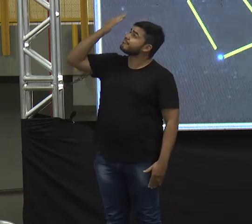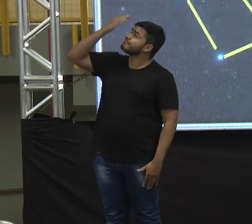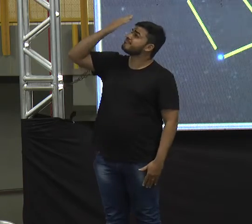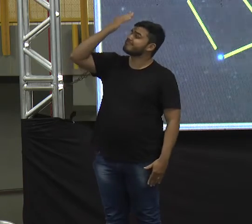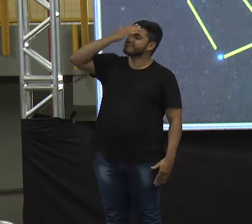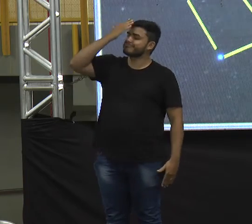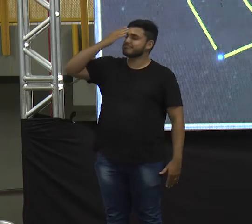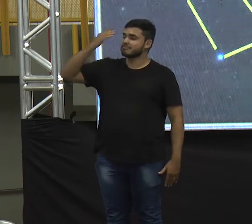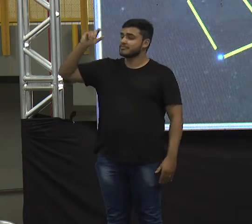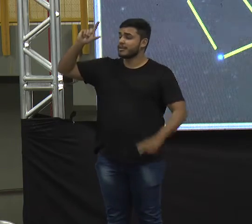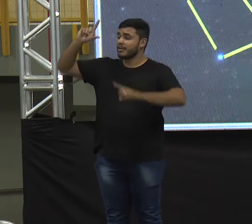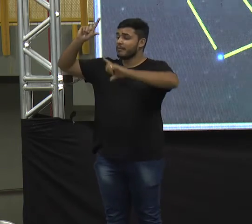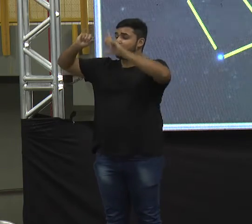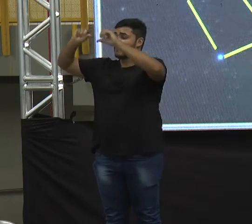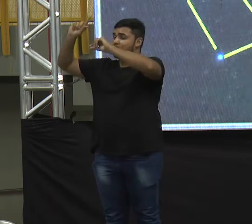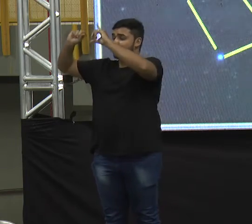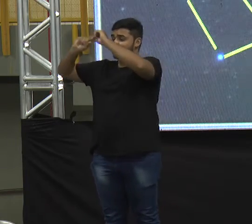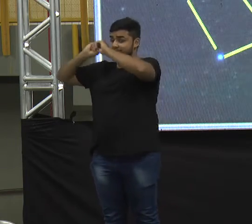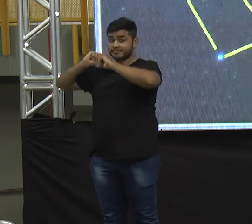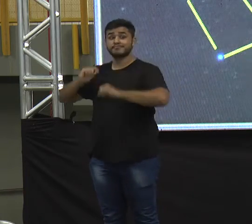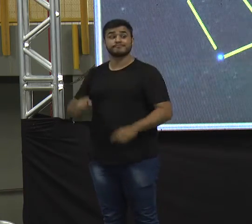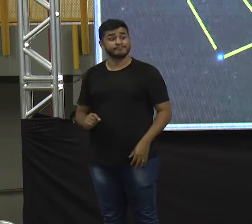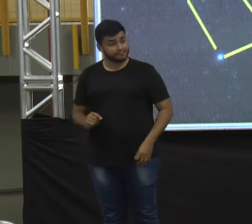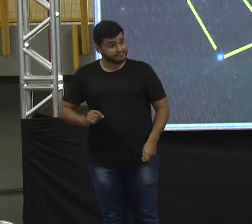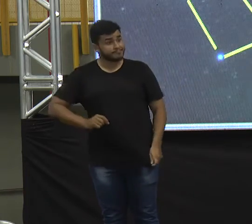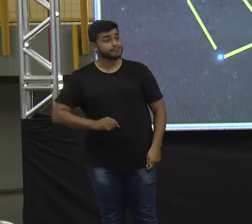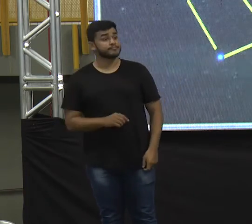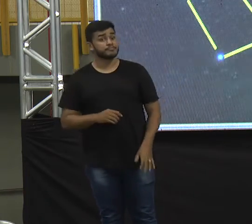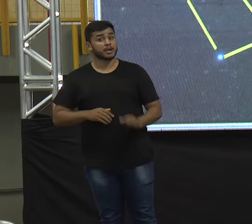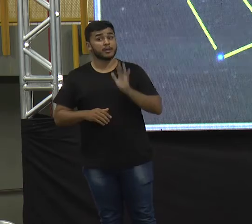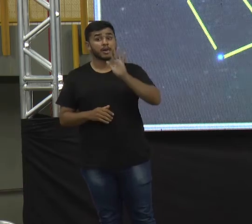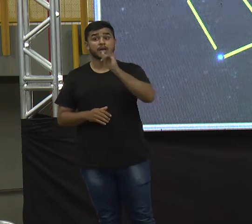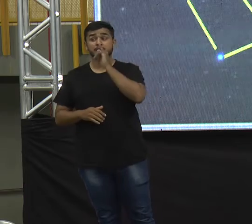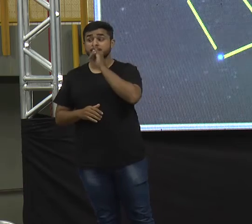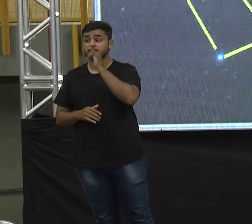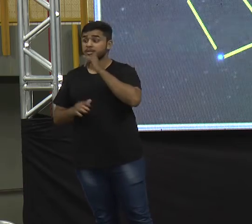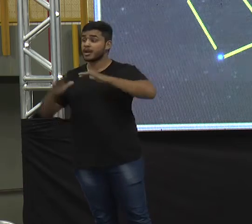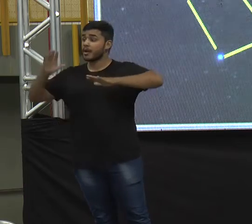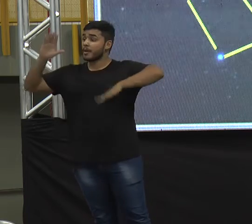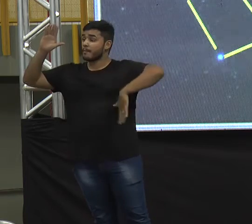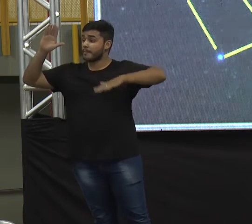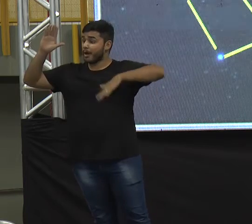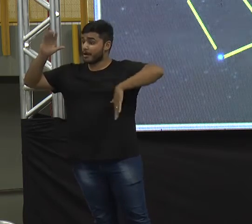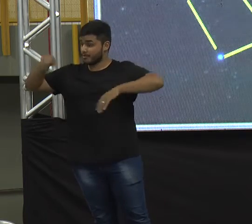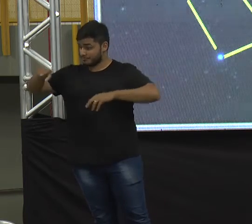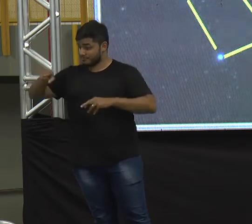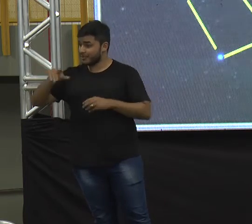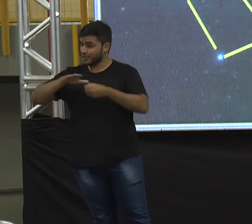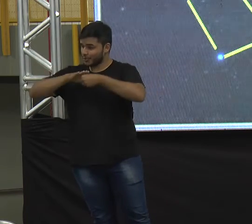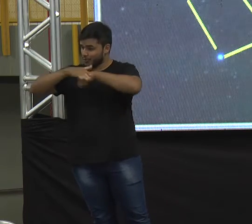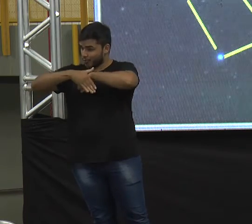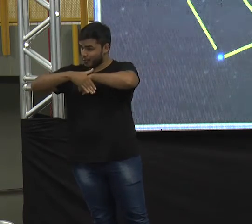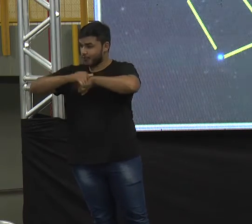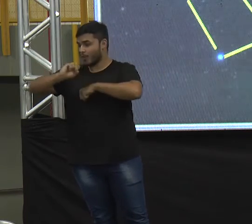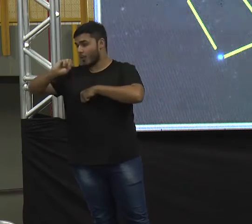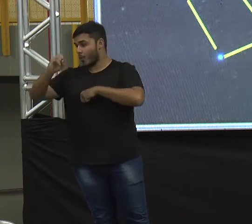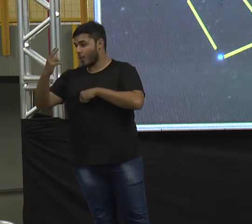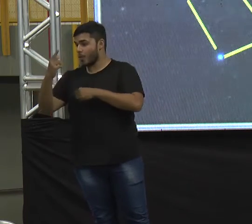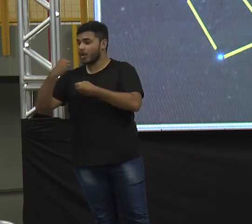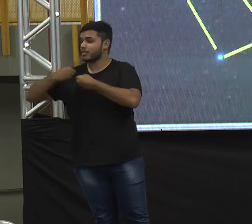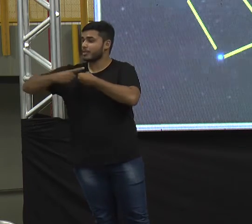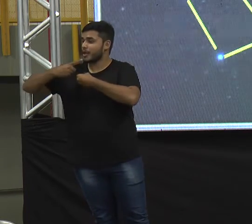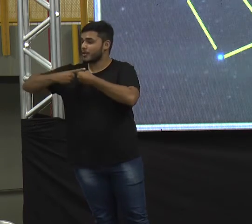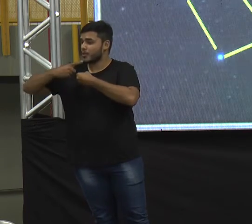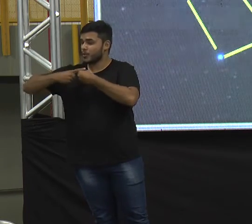visualização melhor das estrelas. Mas às vezes você está numa praia mais afastada, às vezes você está no interiorzinho de